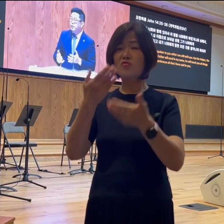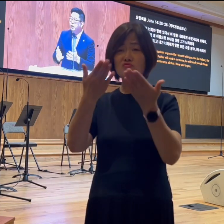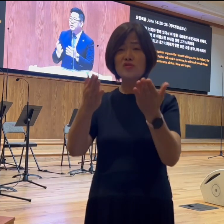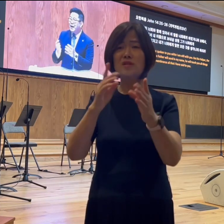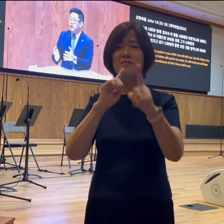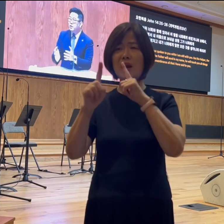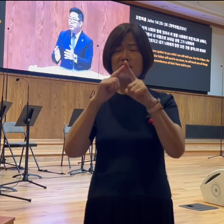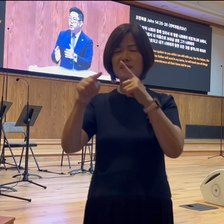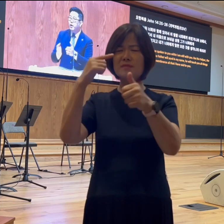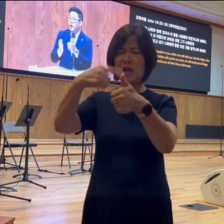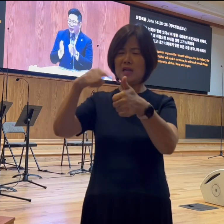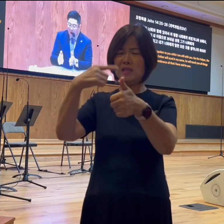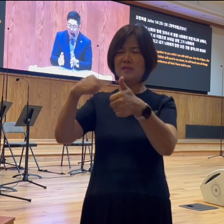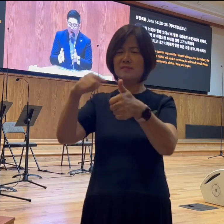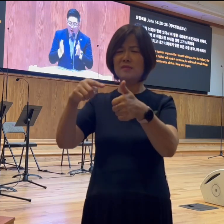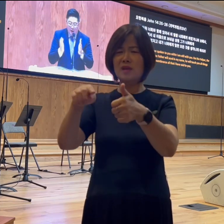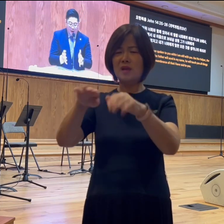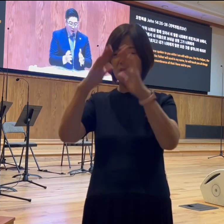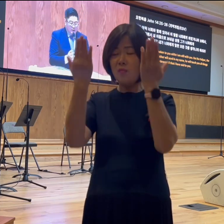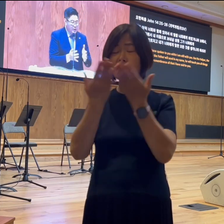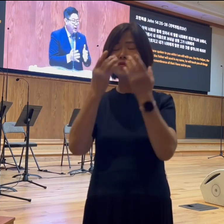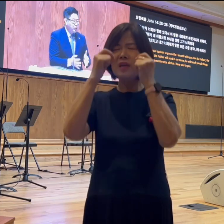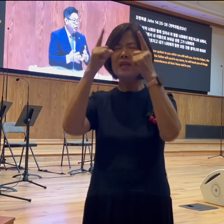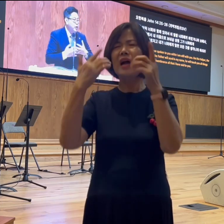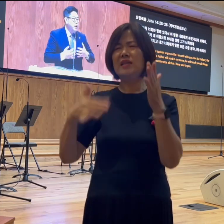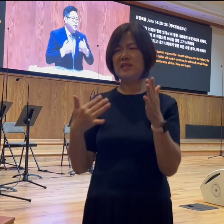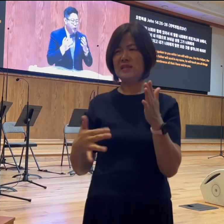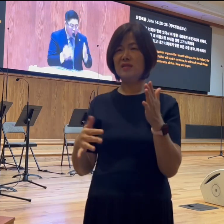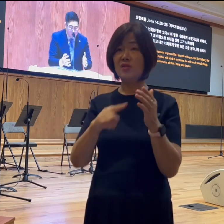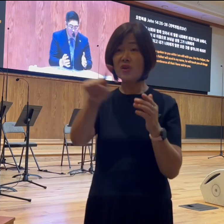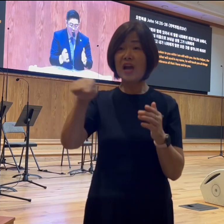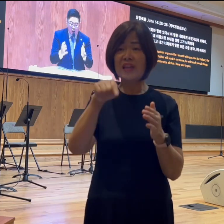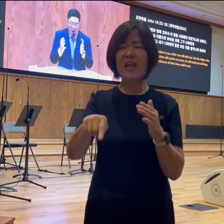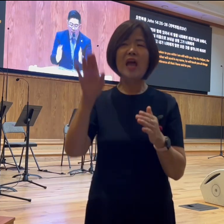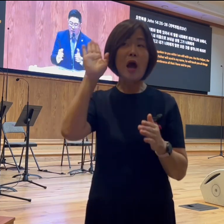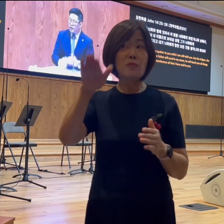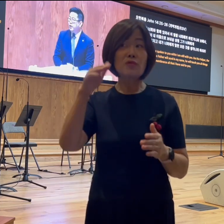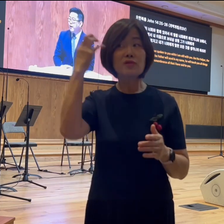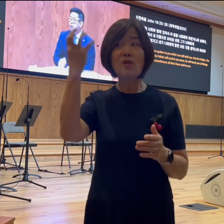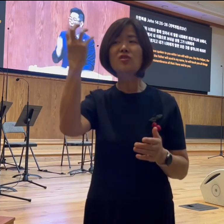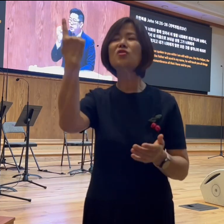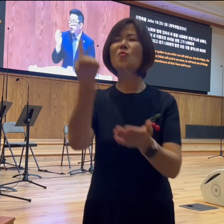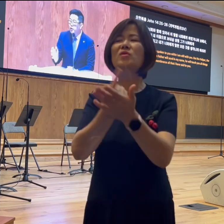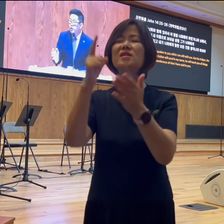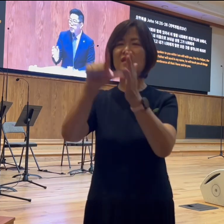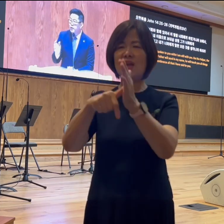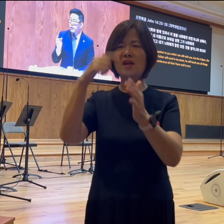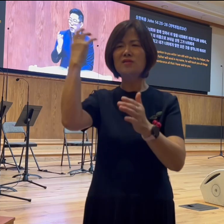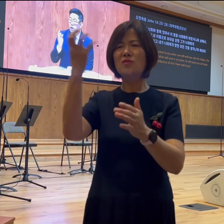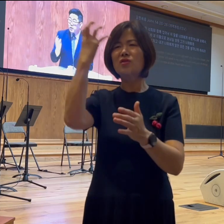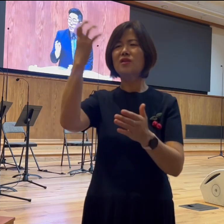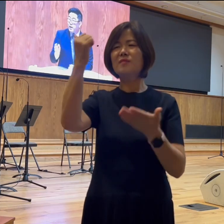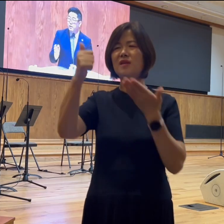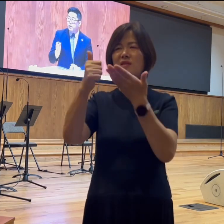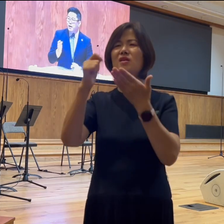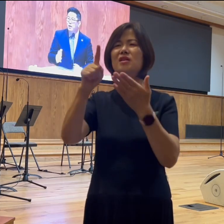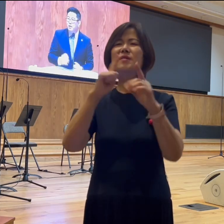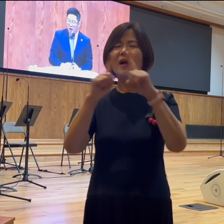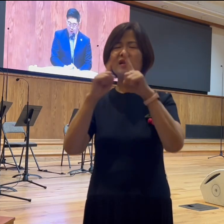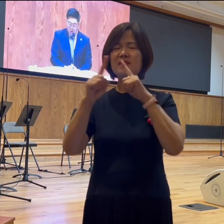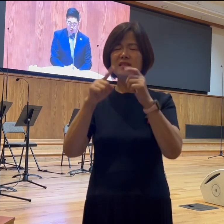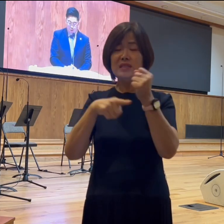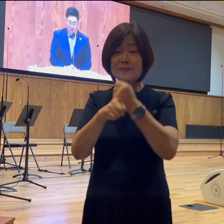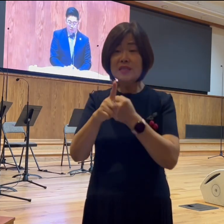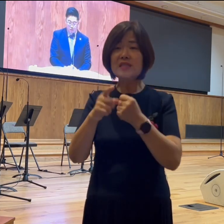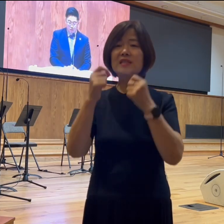말씀들, 그 가르침들이 다 깨달아지지 않아도 너희 안에 성령이 임하실 때 그 성령님께서 그 말들을 깨닫게